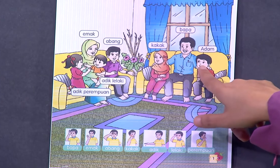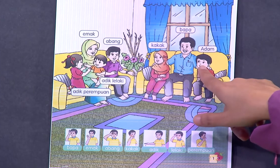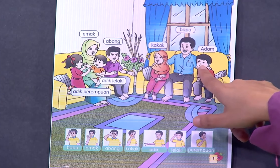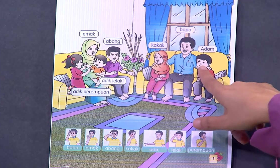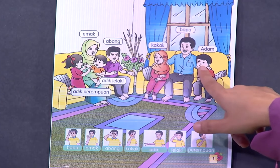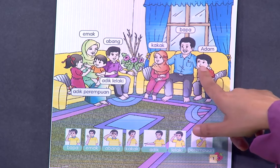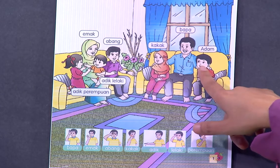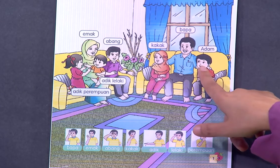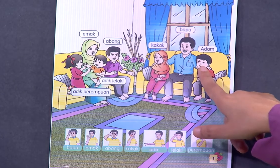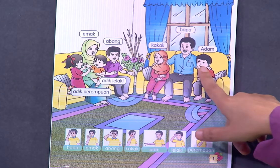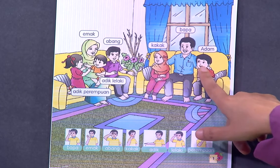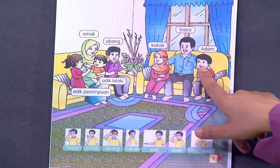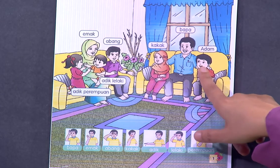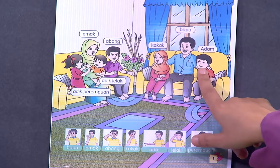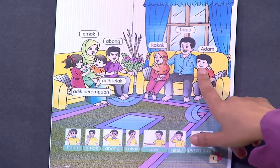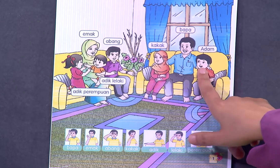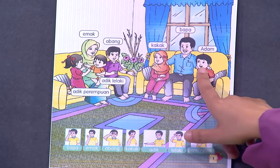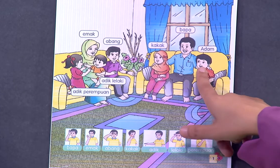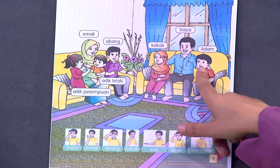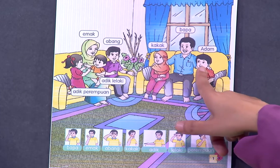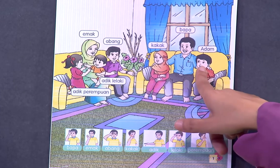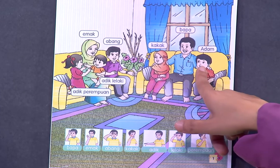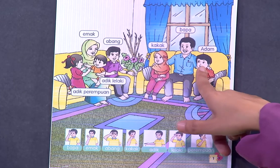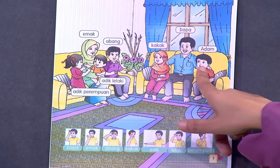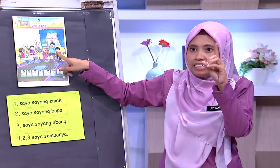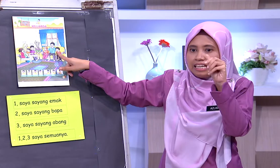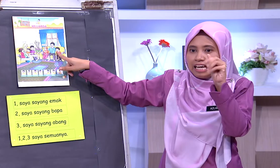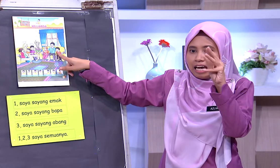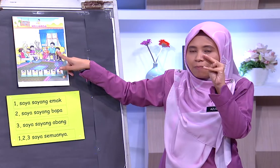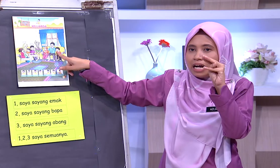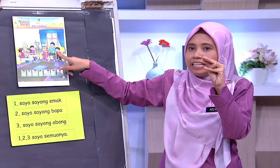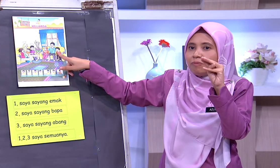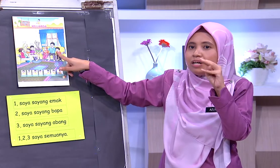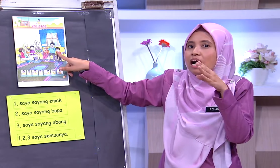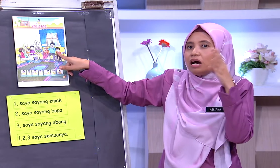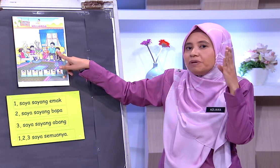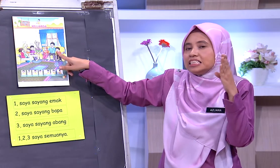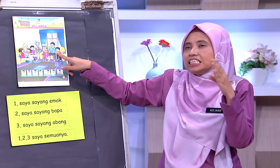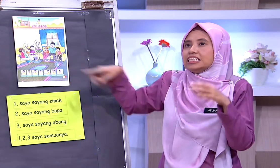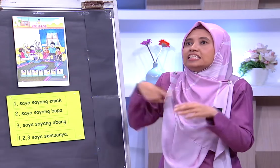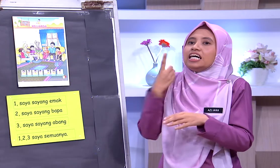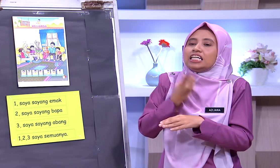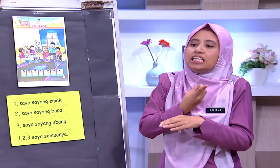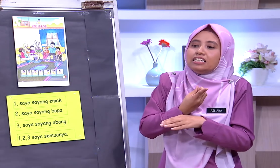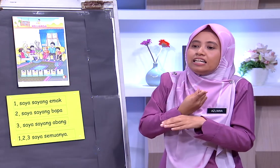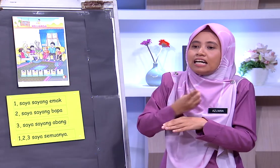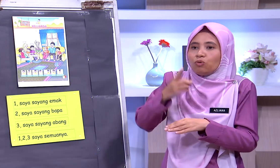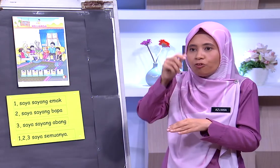nah Adam Adam Adam Adam Make eh di M Adam Biasanya kita letak huruf